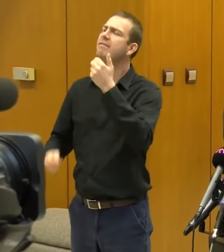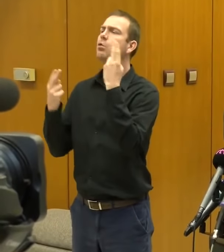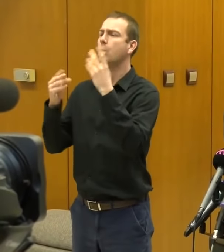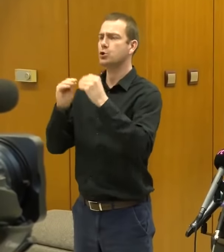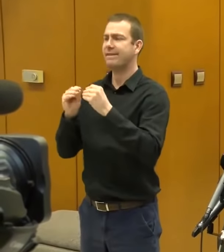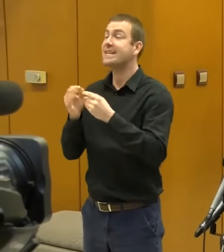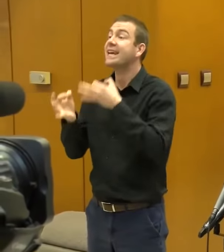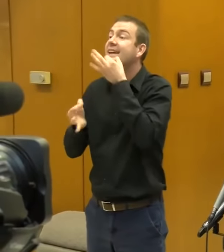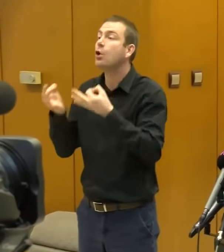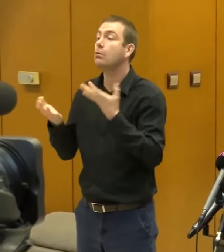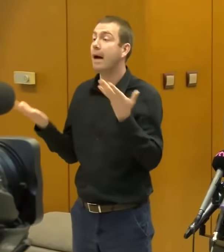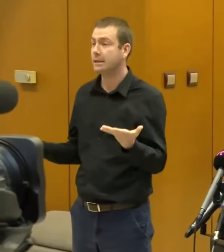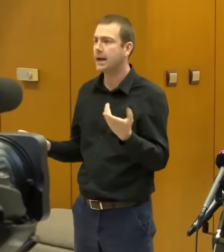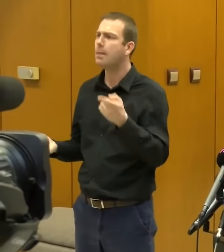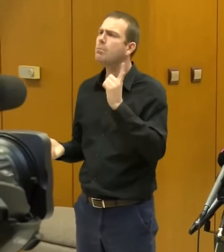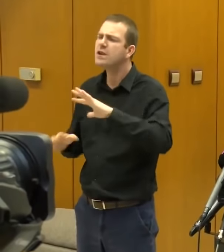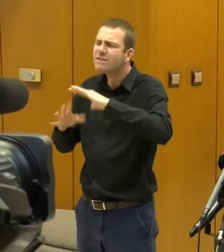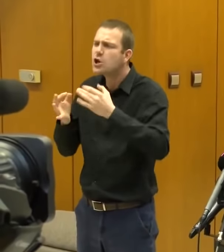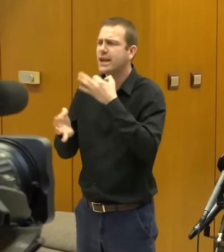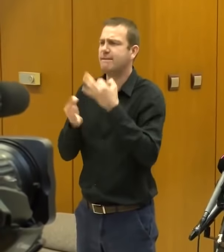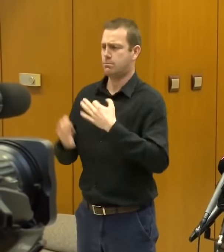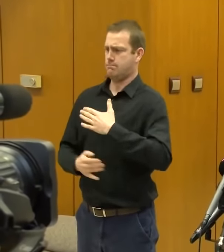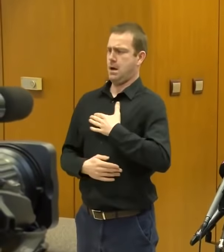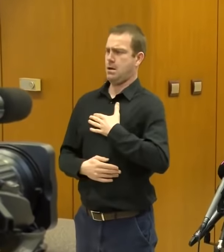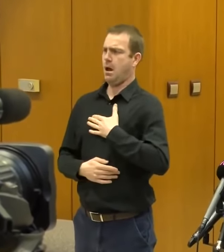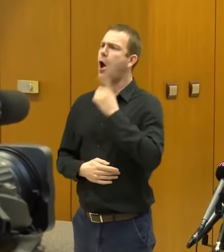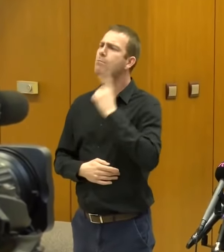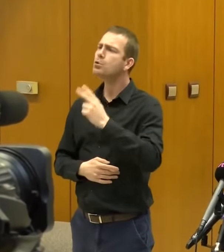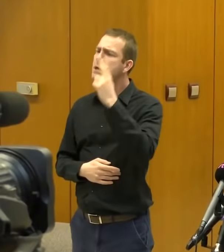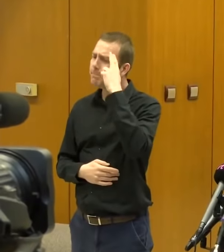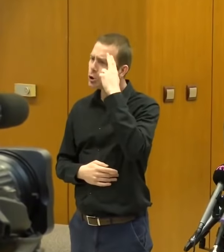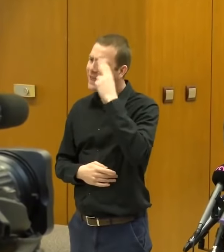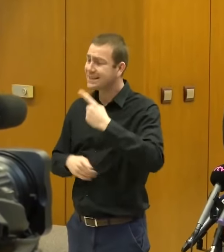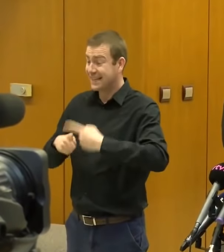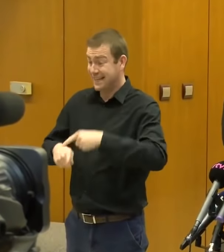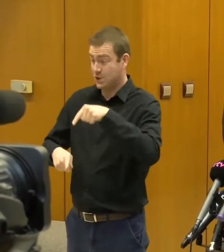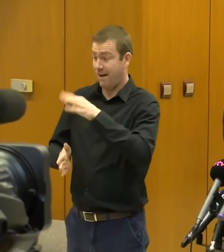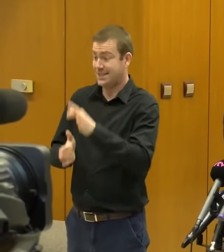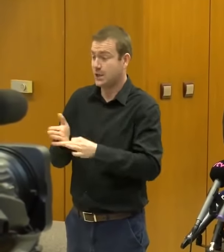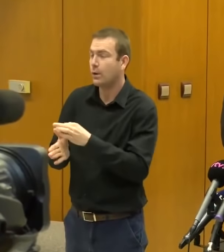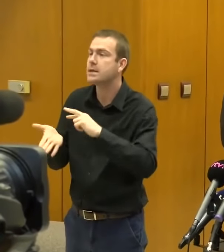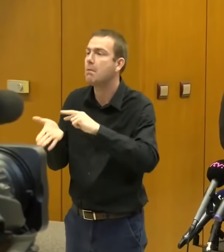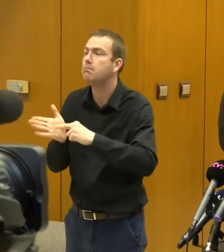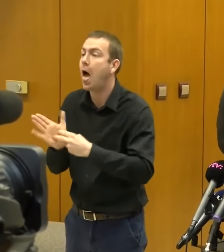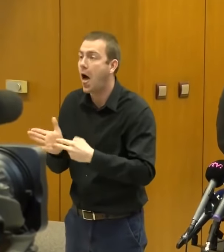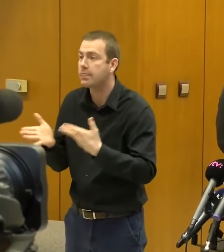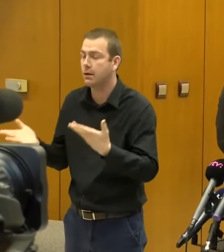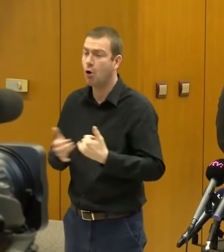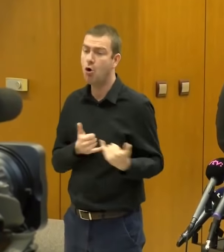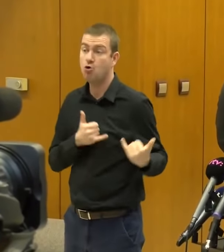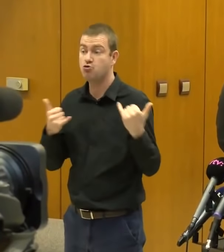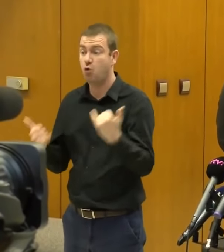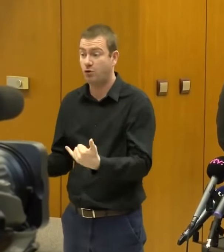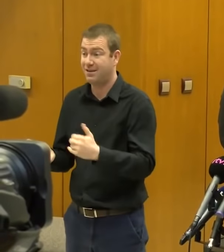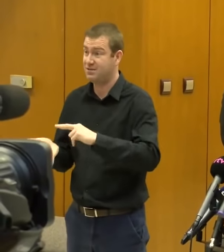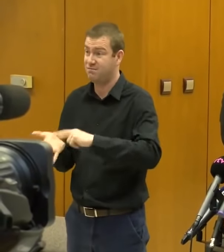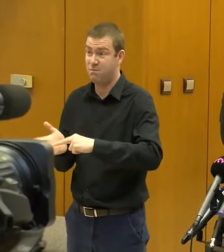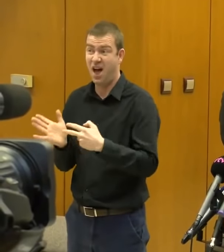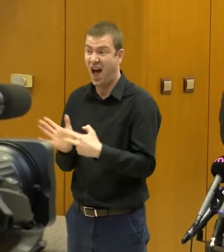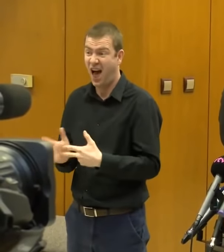mieste, musíte ich mať kompletné, musíte poznať v takýchto krízových situáciách, aký je plán, čo bohužiaľ dodnes na